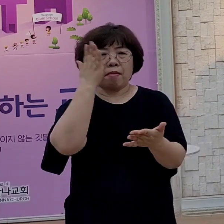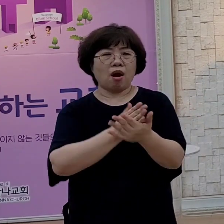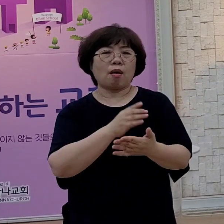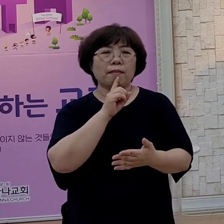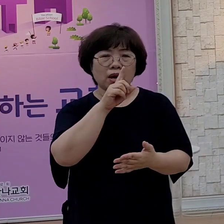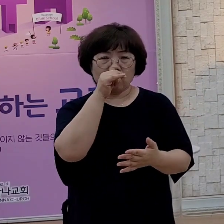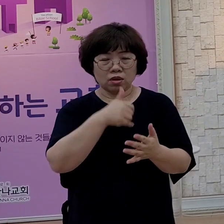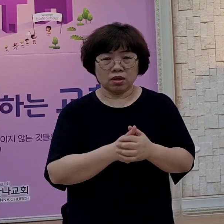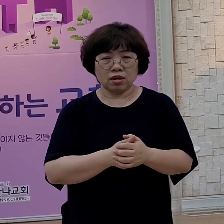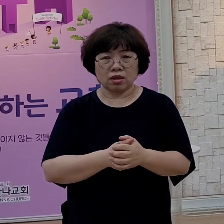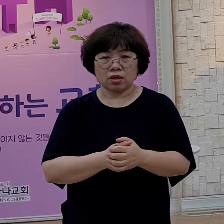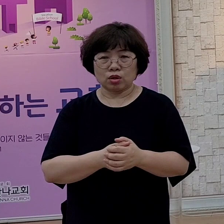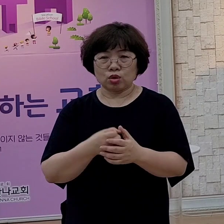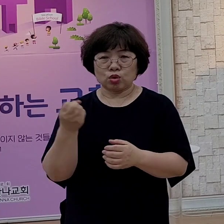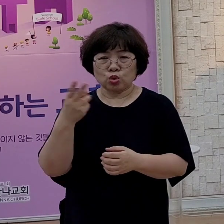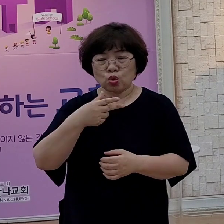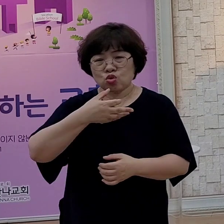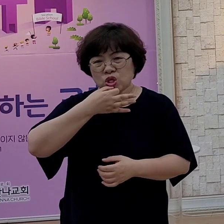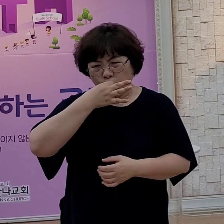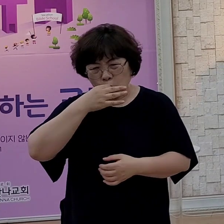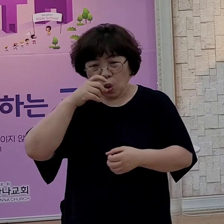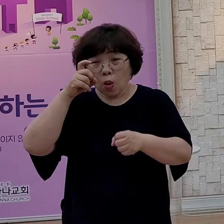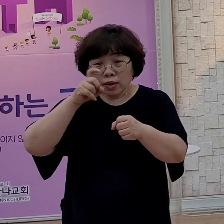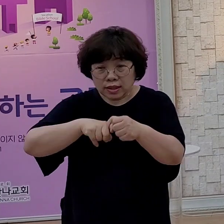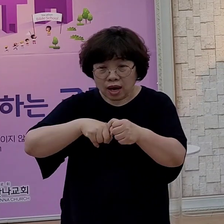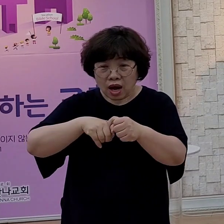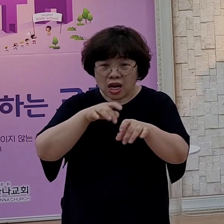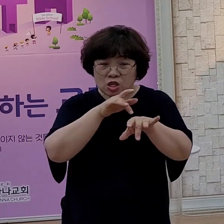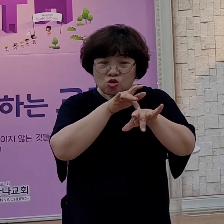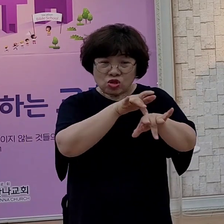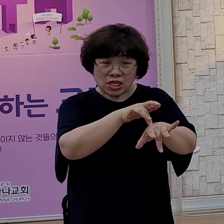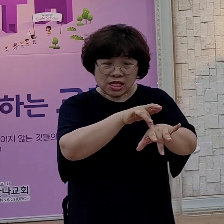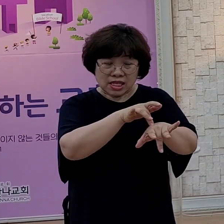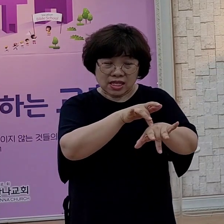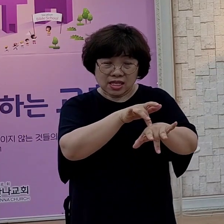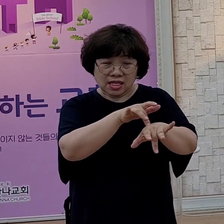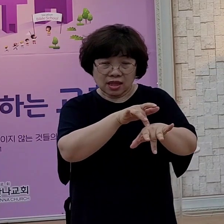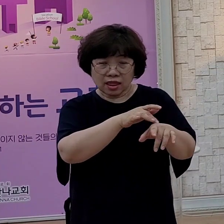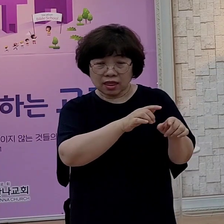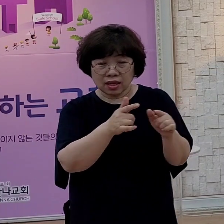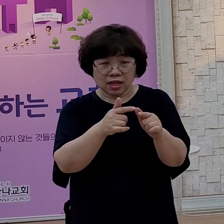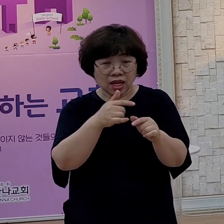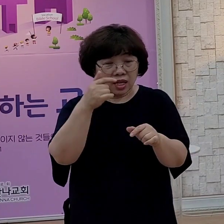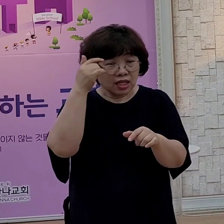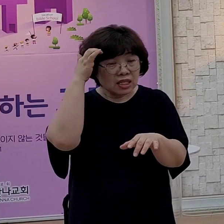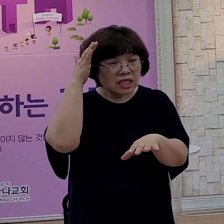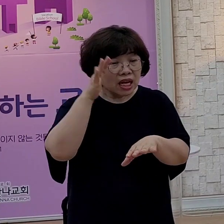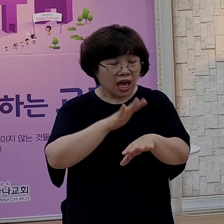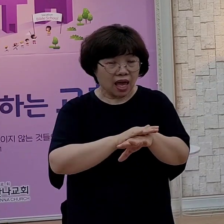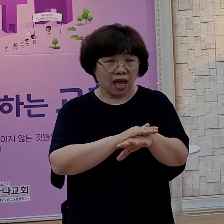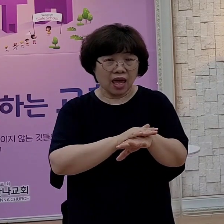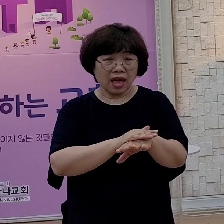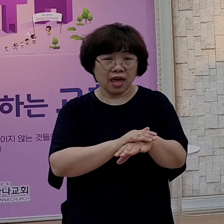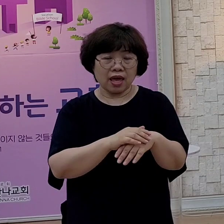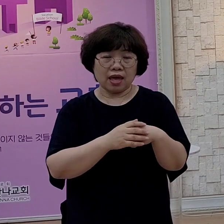뭐예요? 정욕적이고 또 귀신적이다 이 말은 마귀적이다 이 말.